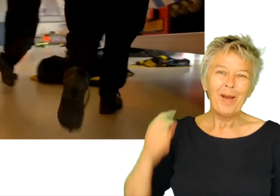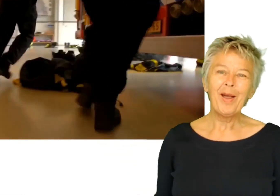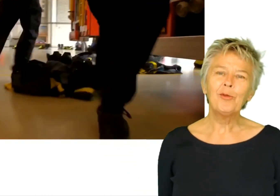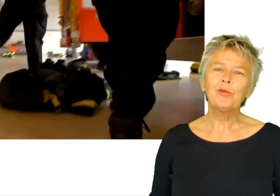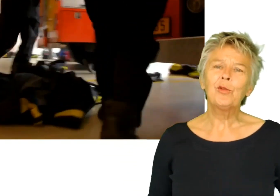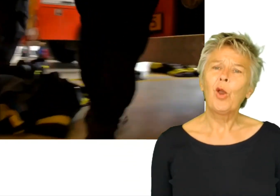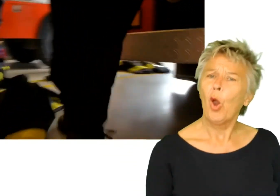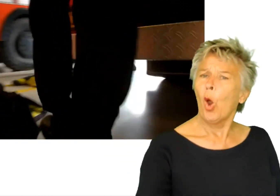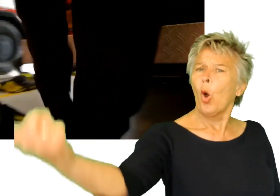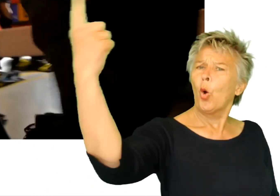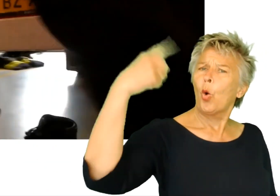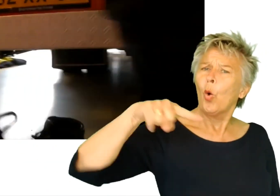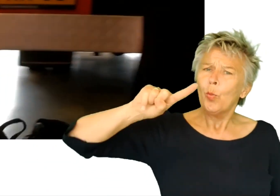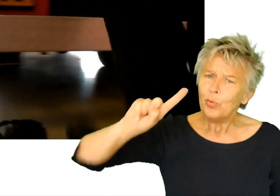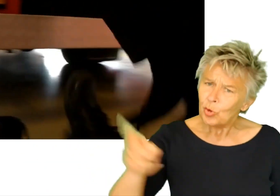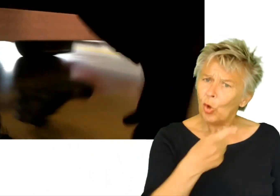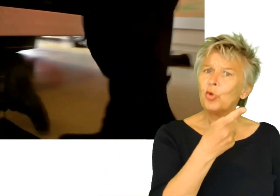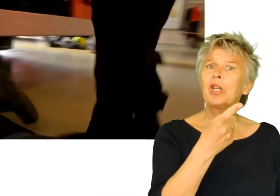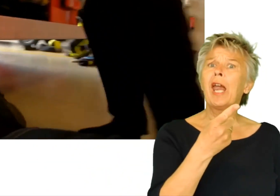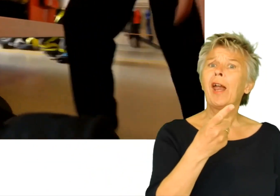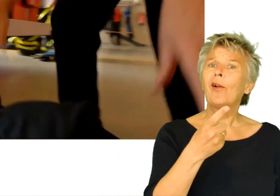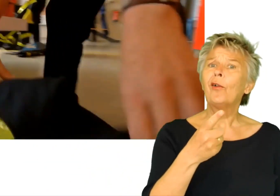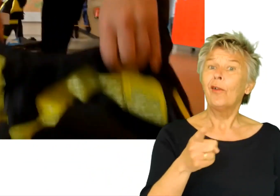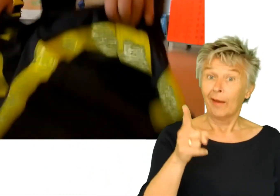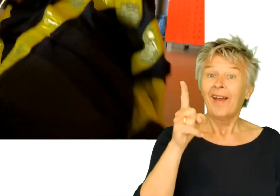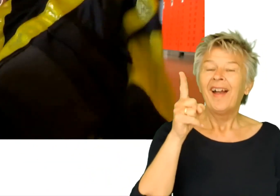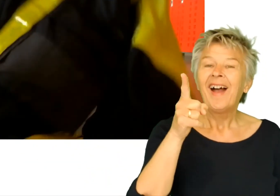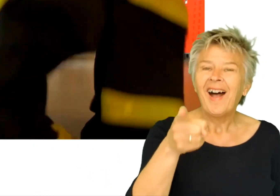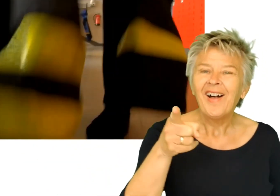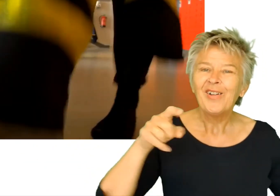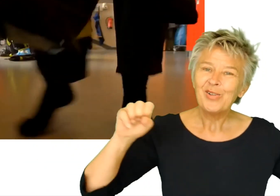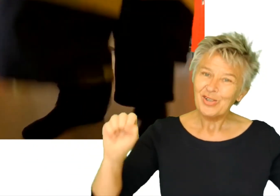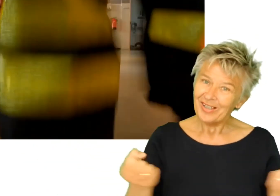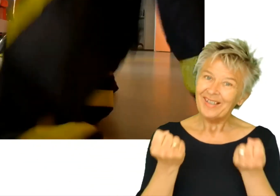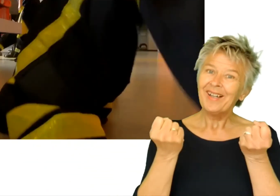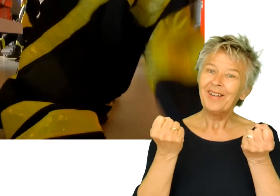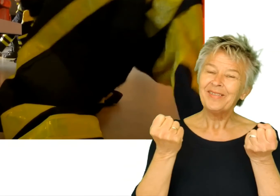brandweerman, kom zo snel als je kan.